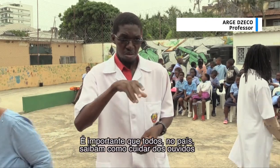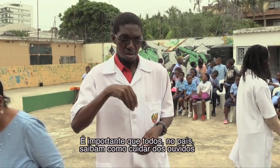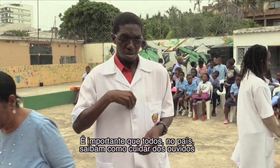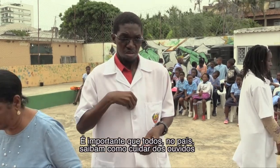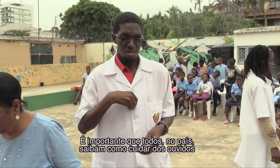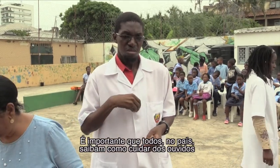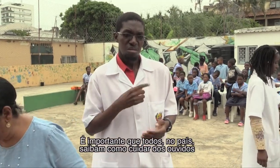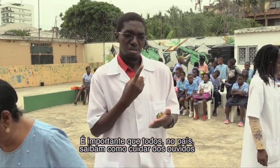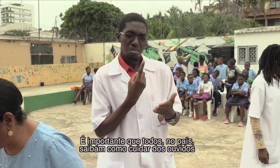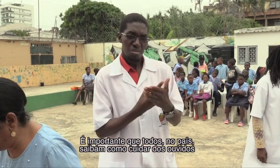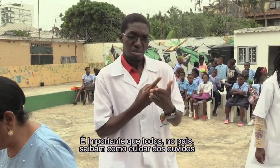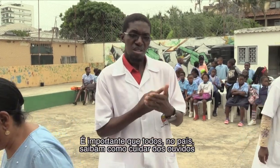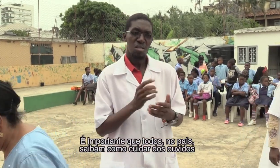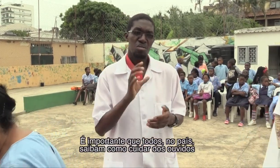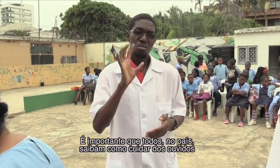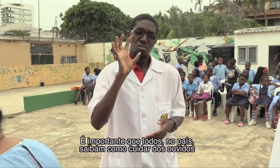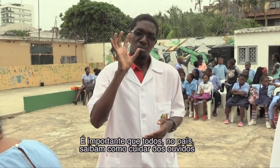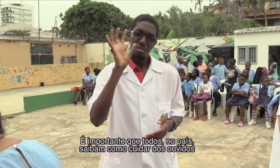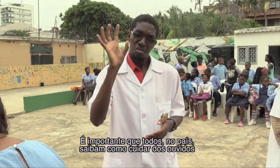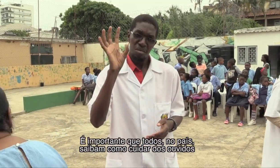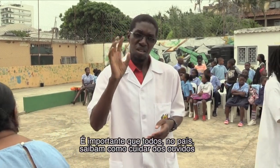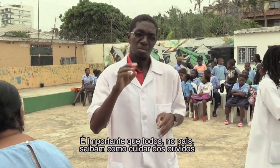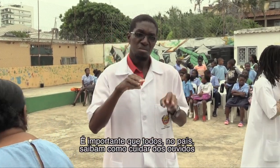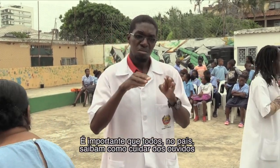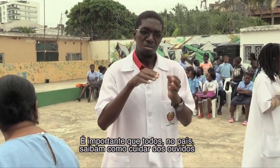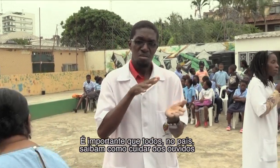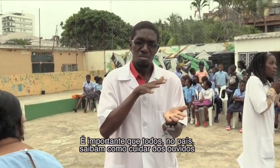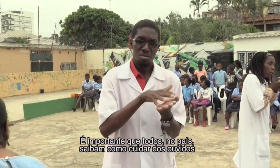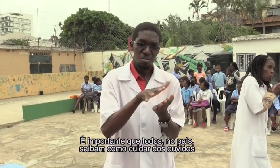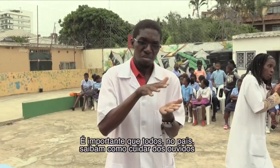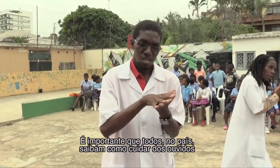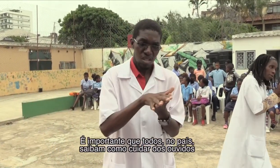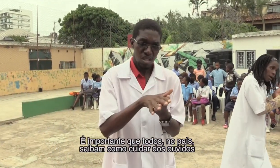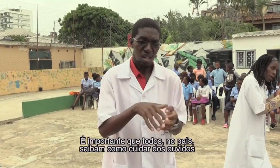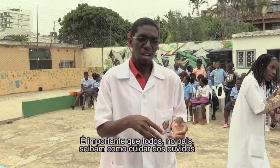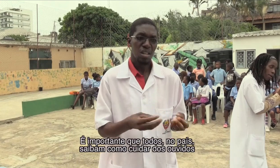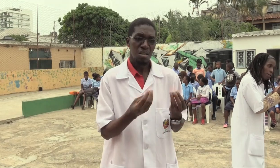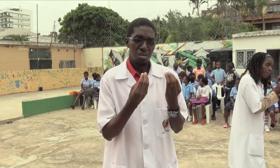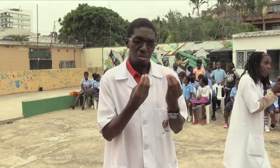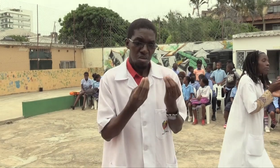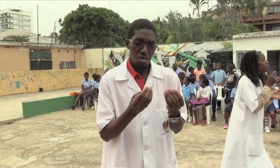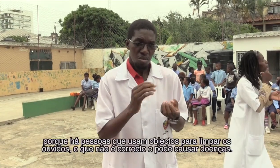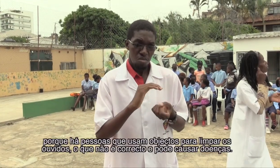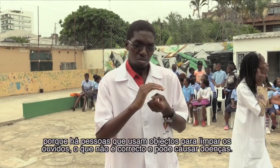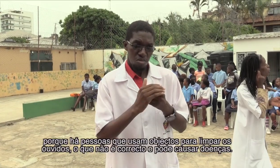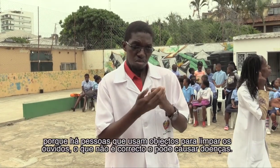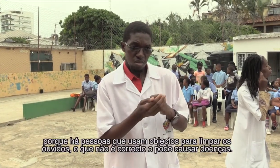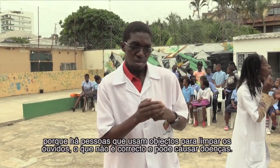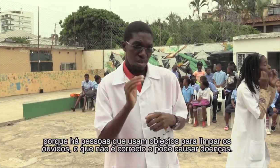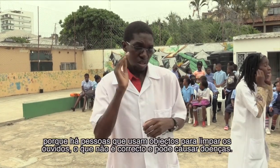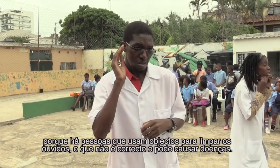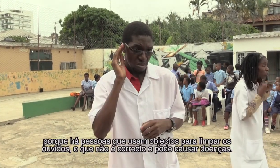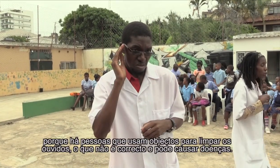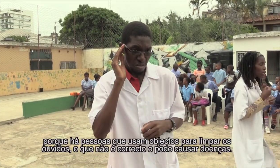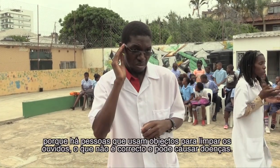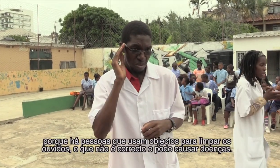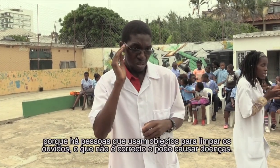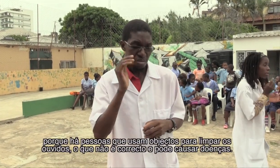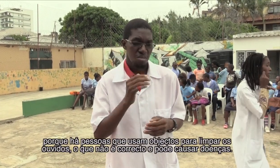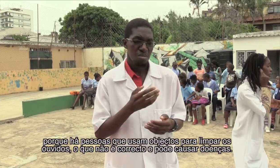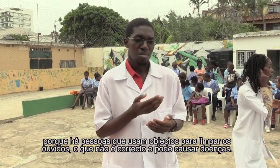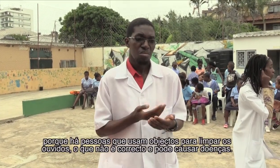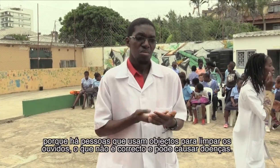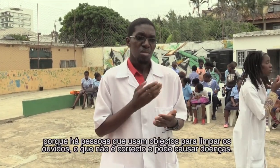todos no país saibam como cuidar dos ouvidos, porque há pessoas que